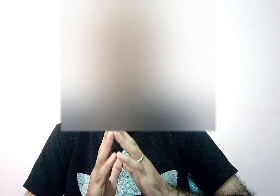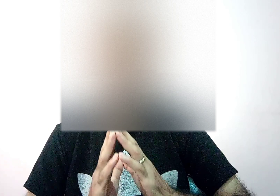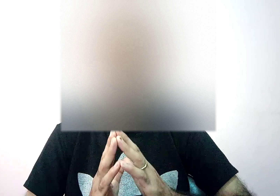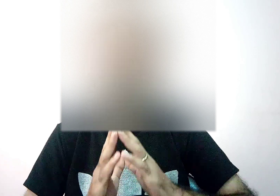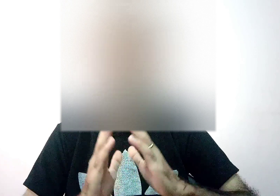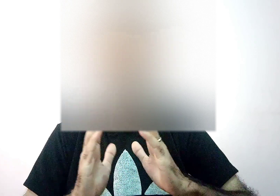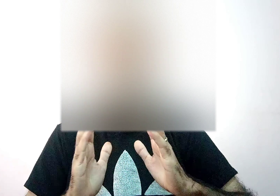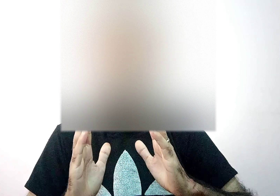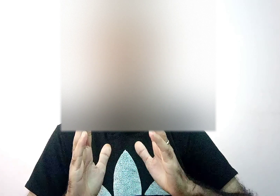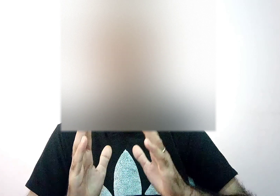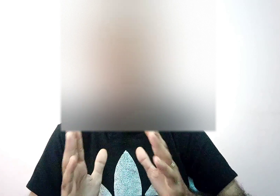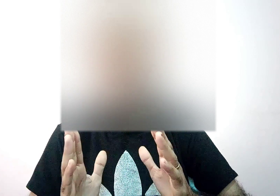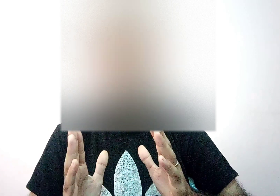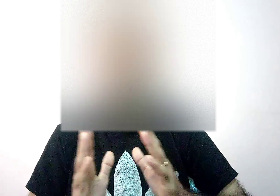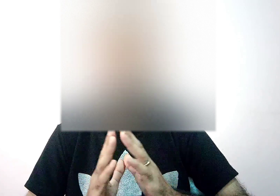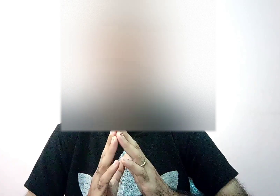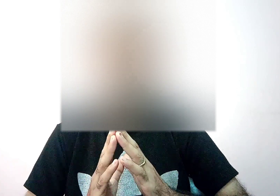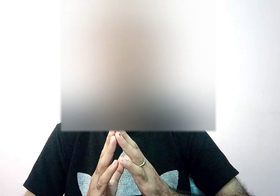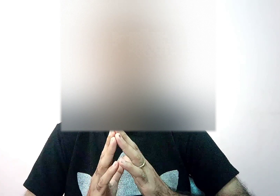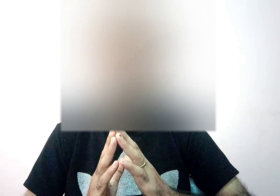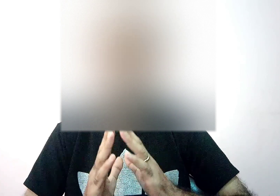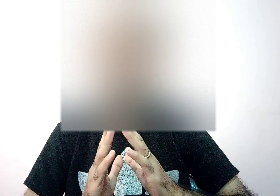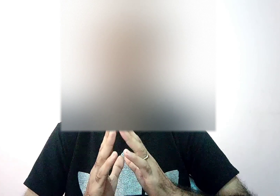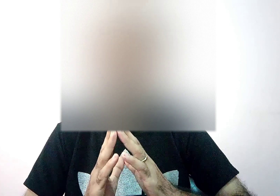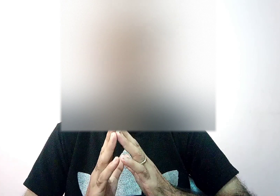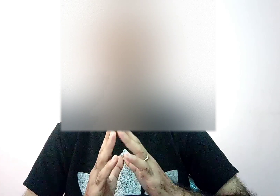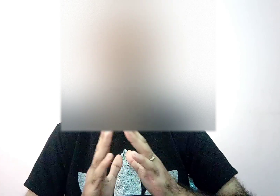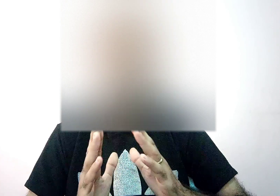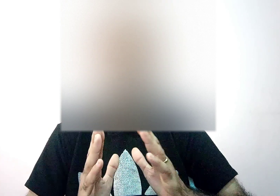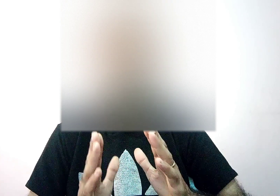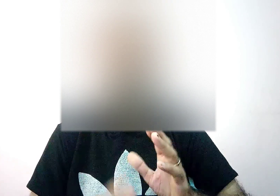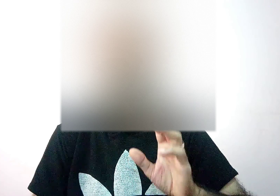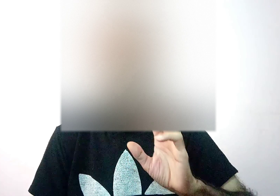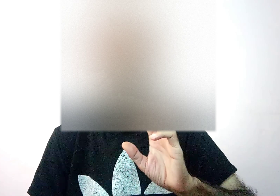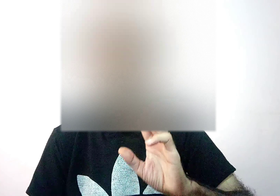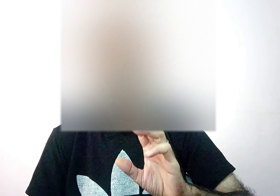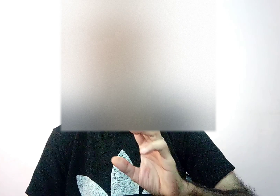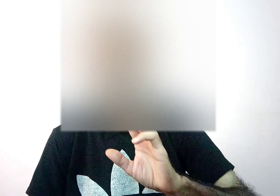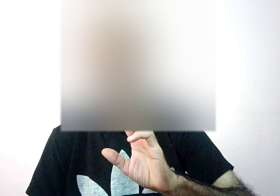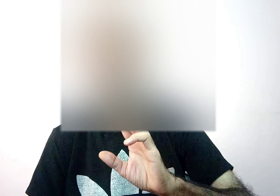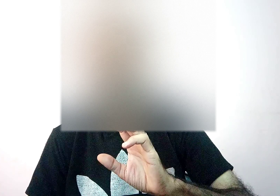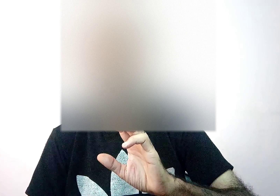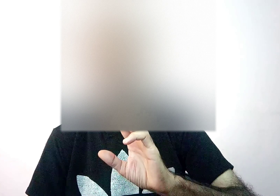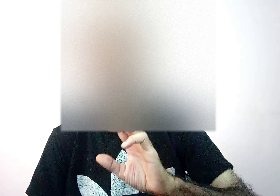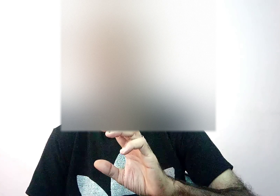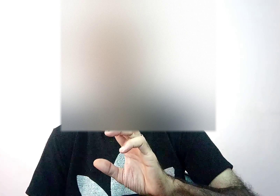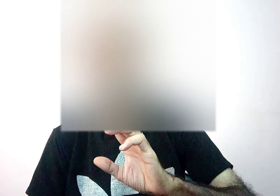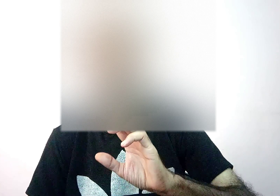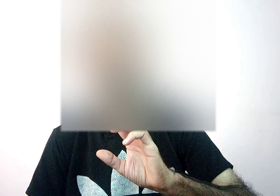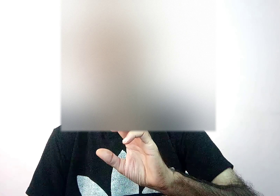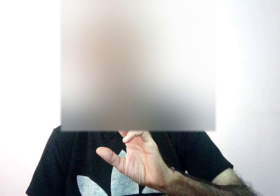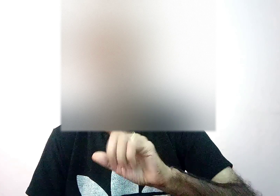لحل نهائي لإنهاء الحرب اللي كانت شغالة تقريبا من